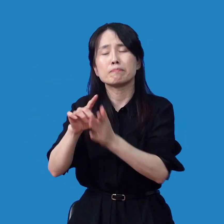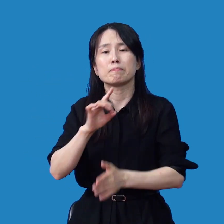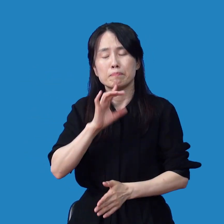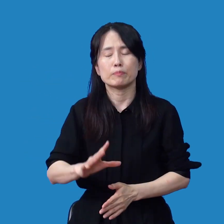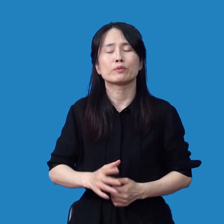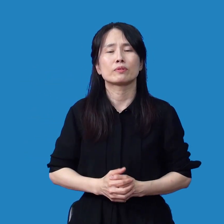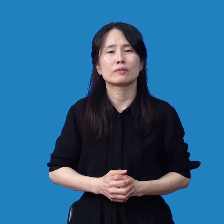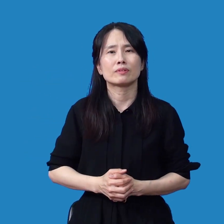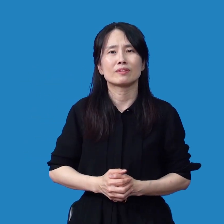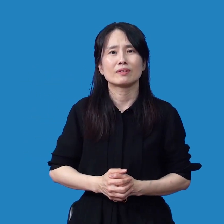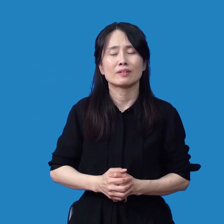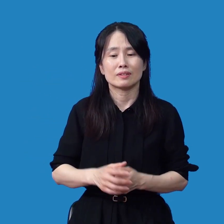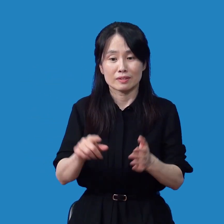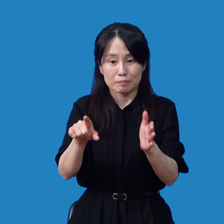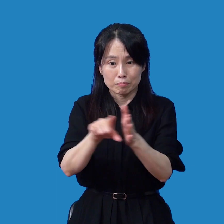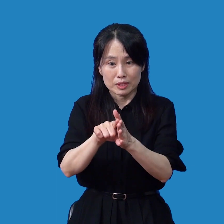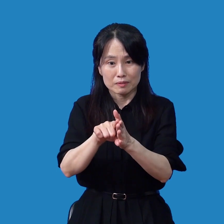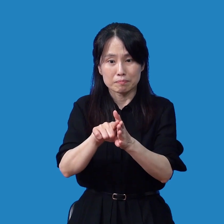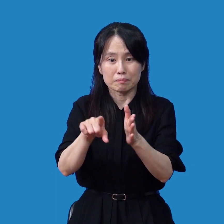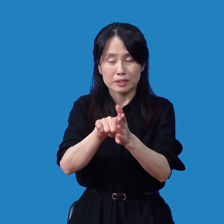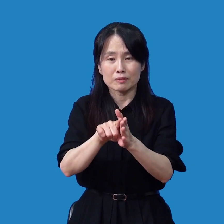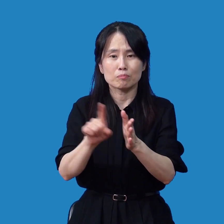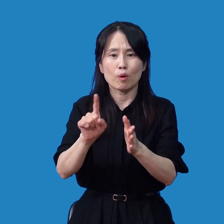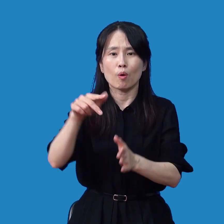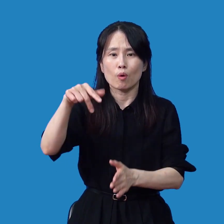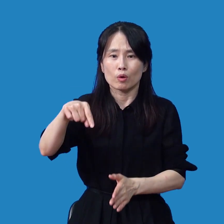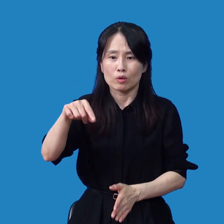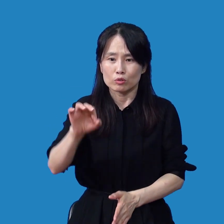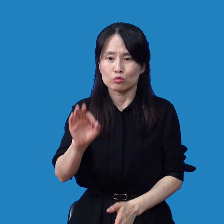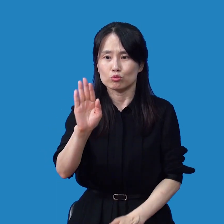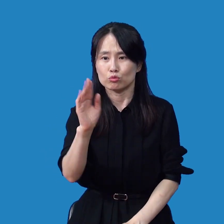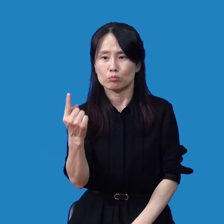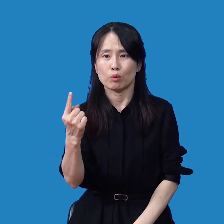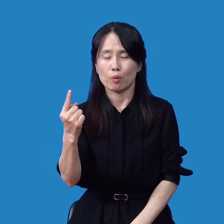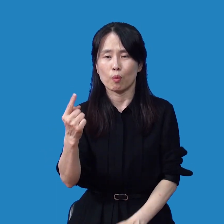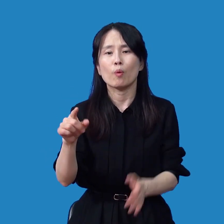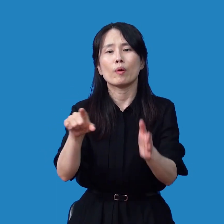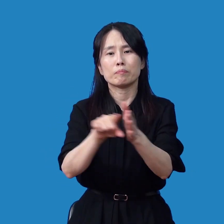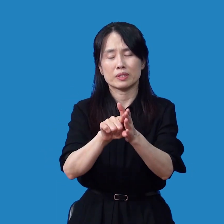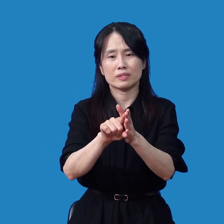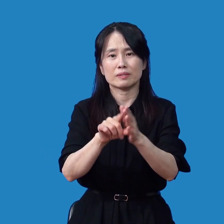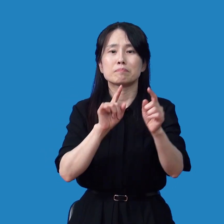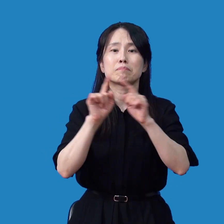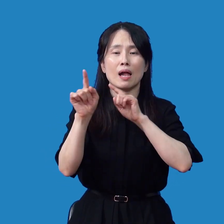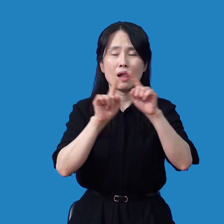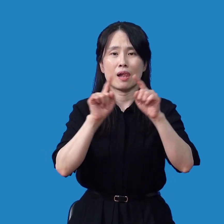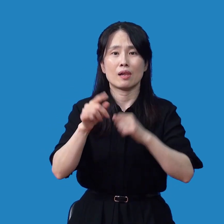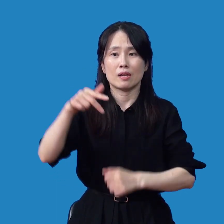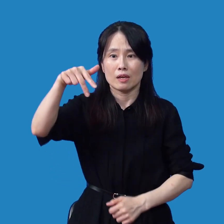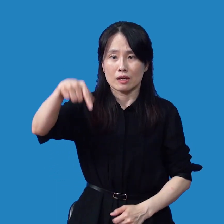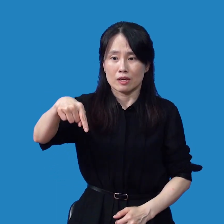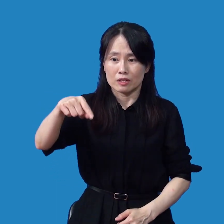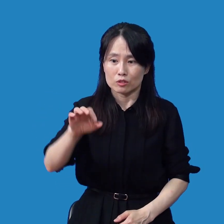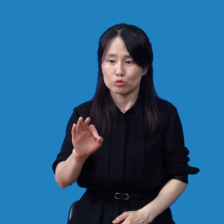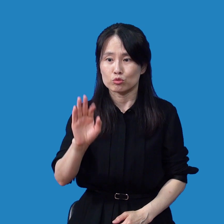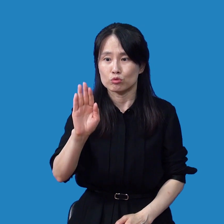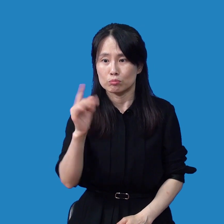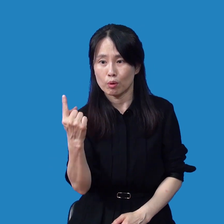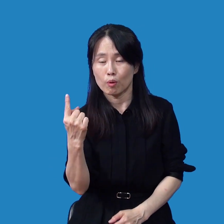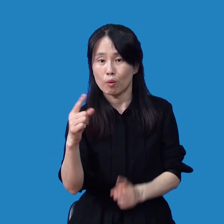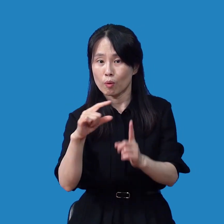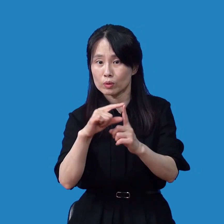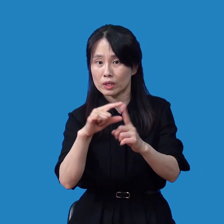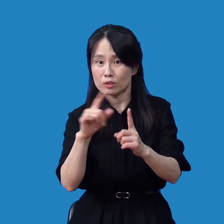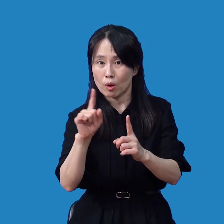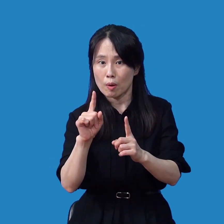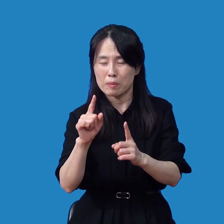그럴 때 그 믿음을 중보의 믿음이라고 합니다. 우리는 중보하면 제일 먼저 중보